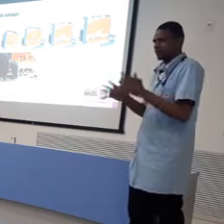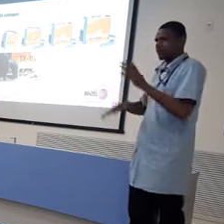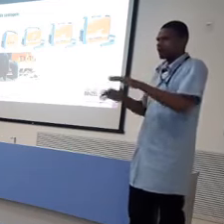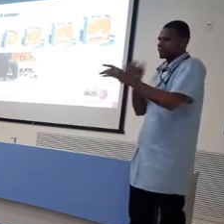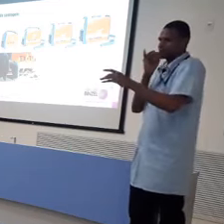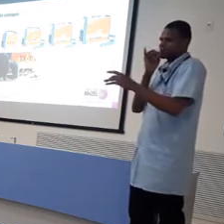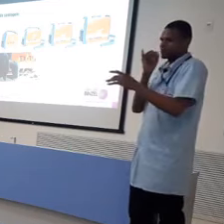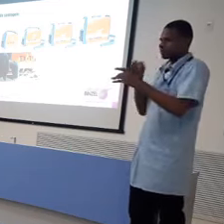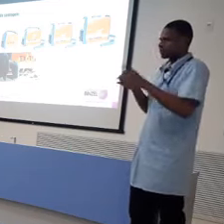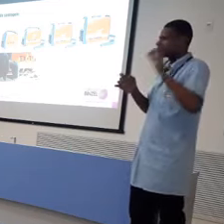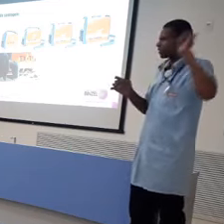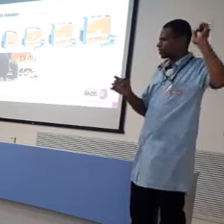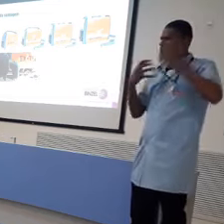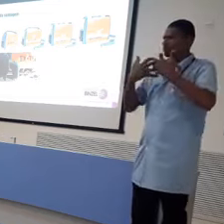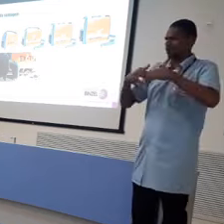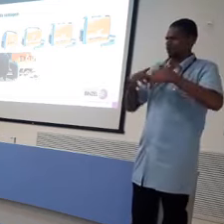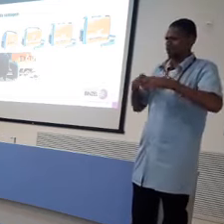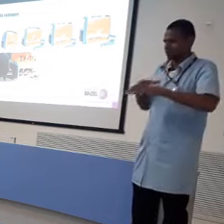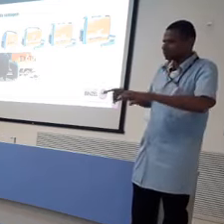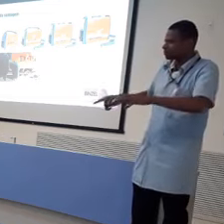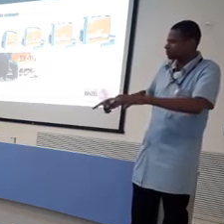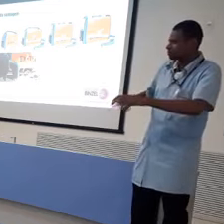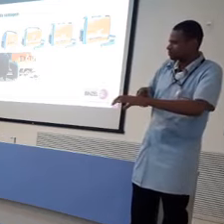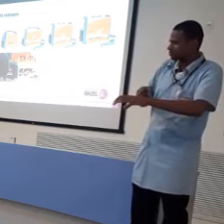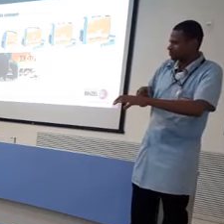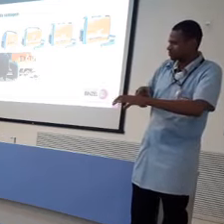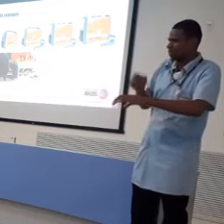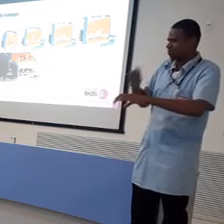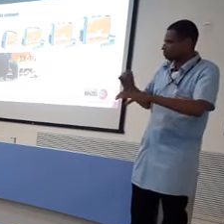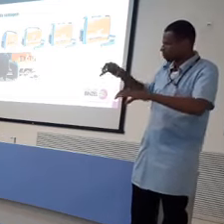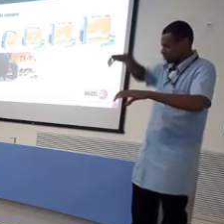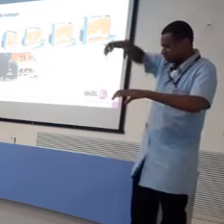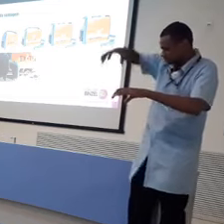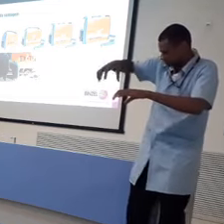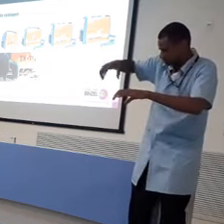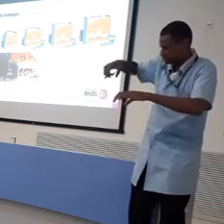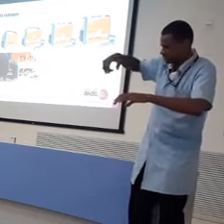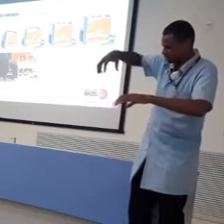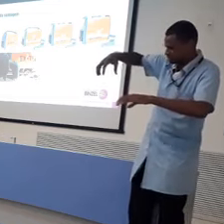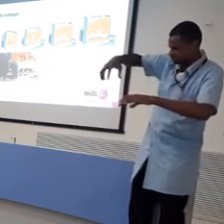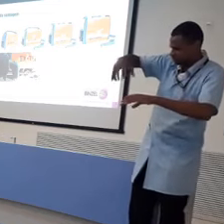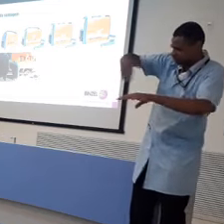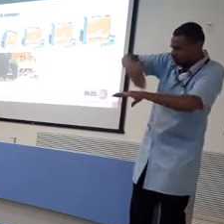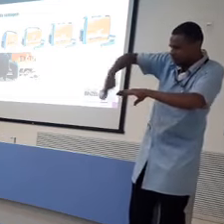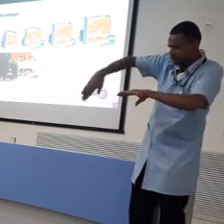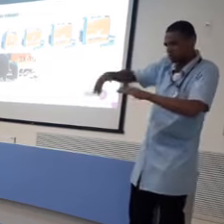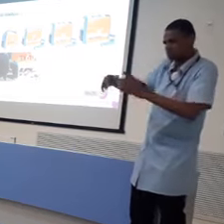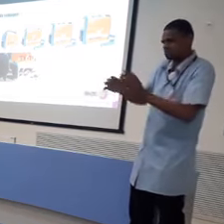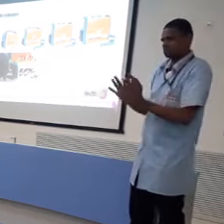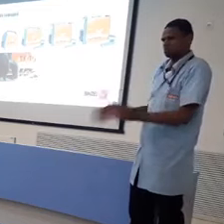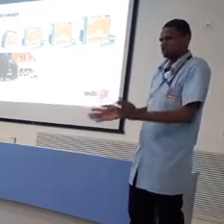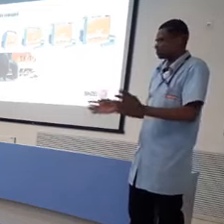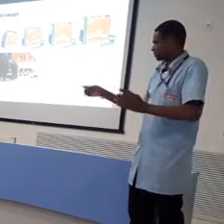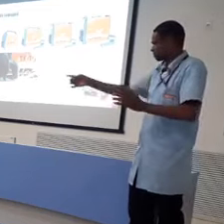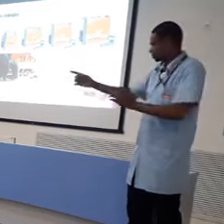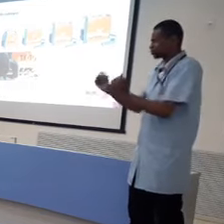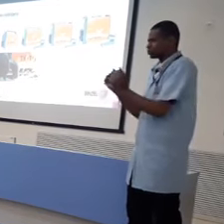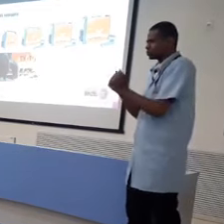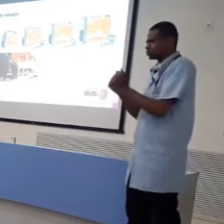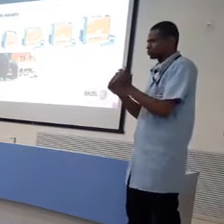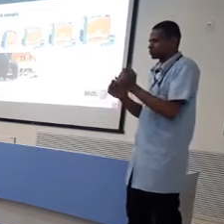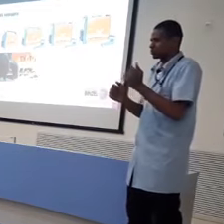que o cara coloca lá uma peça para girar no torno e a tocha fica parada. E são exemplos de mecanizações simples. Você pode colocar o